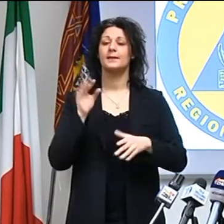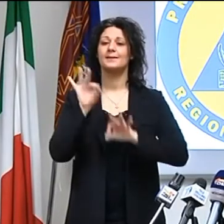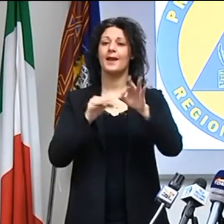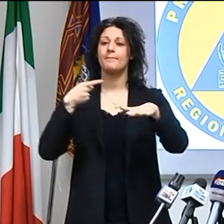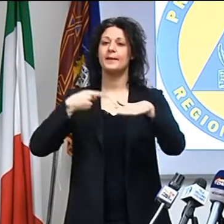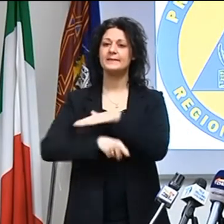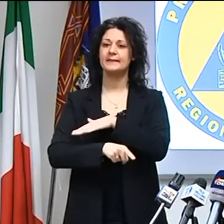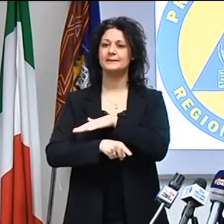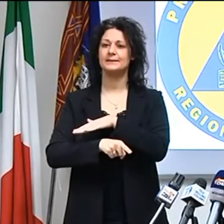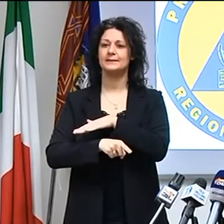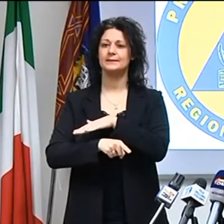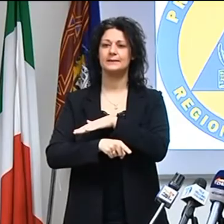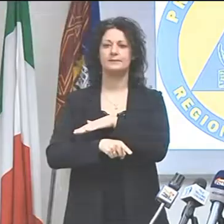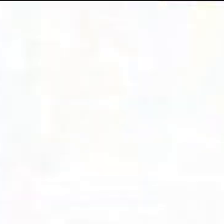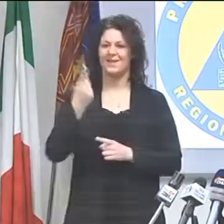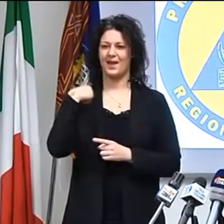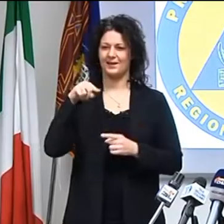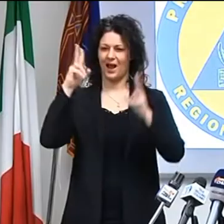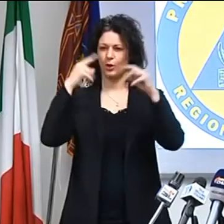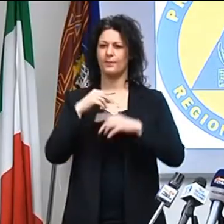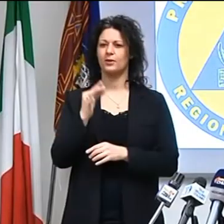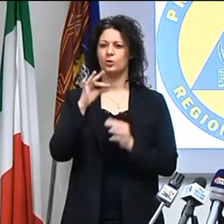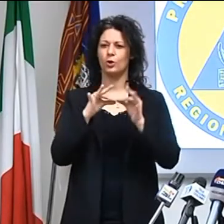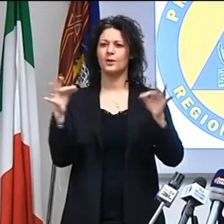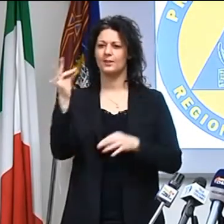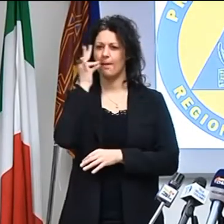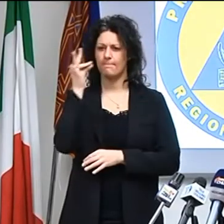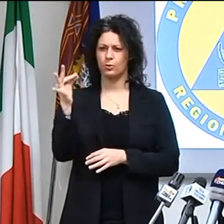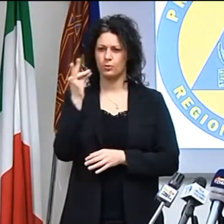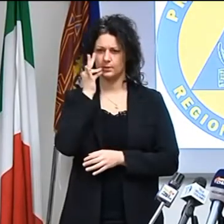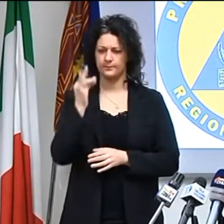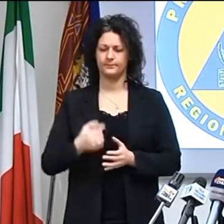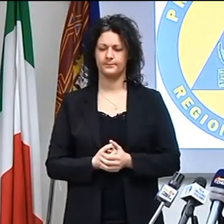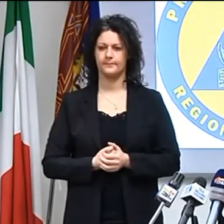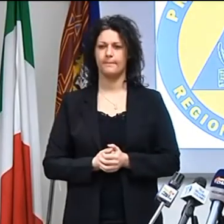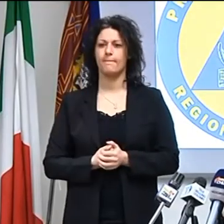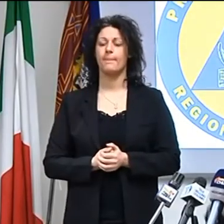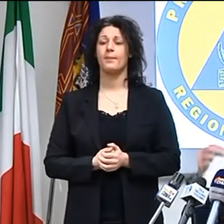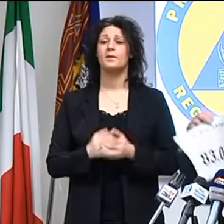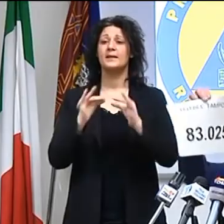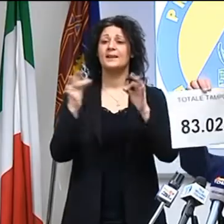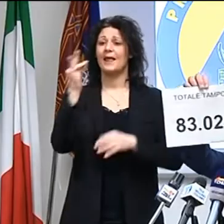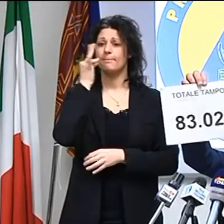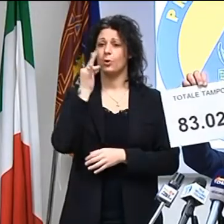che sono assolutamente sotto tensione. I tamponi che noi abbiamo fatto sono